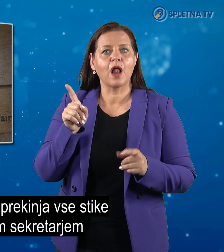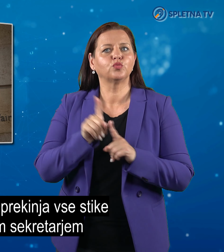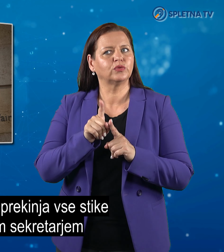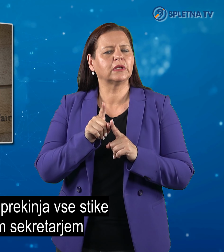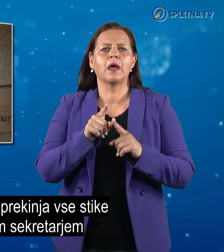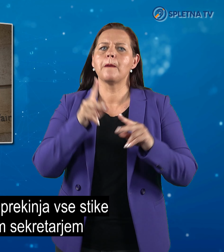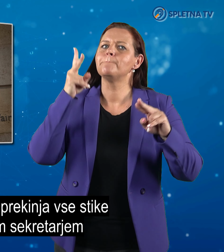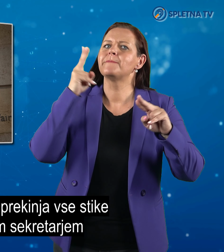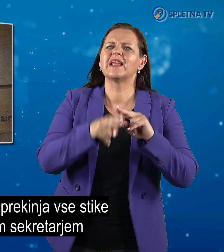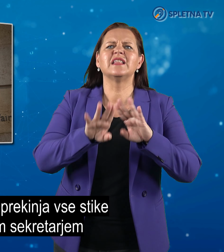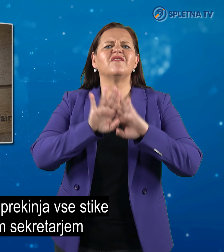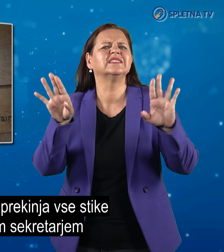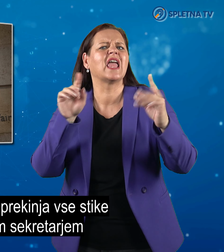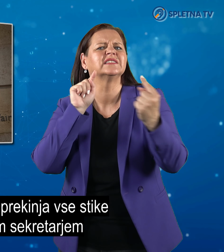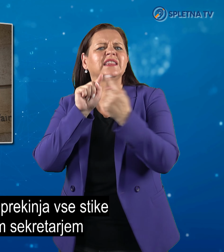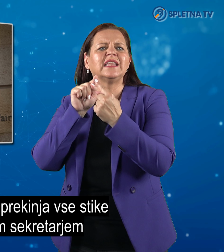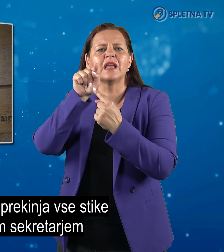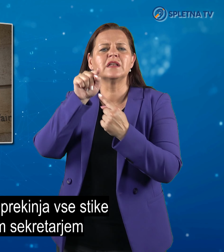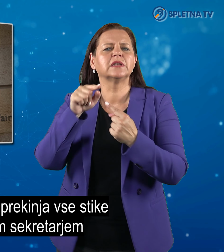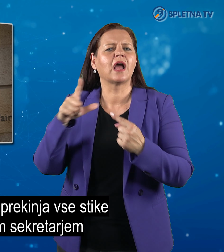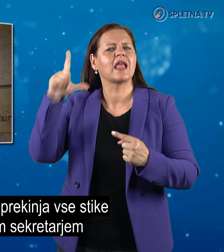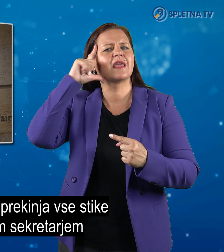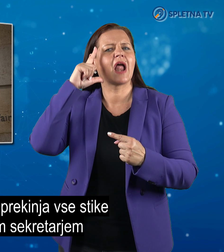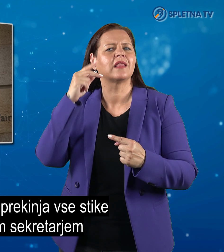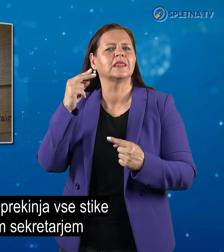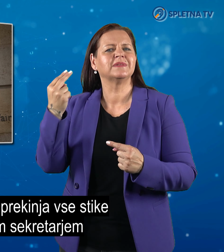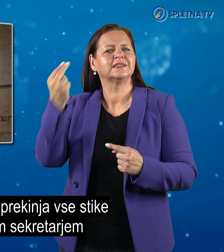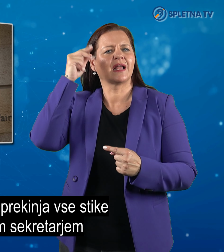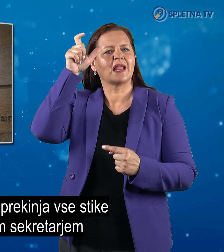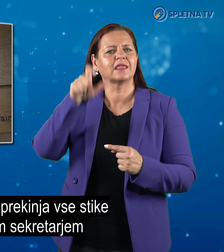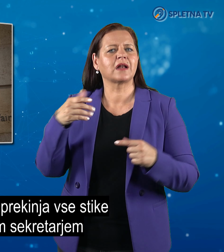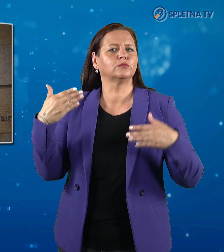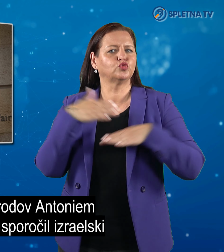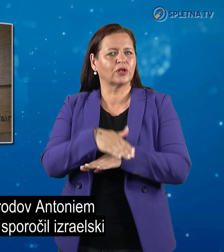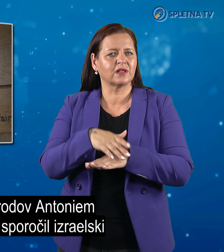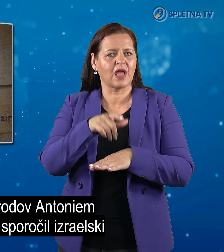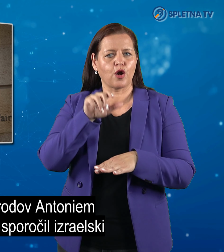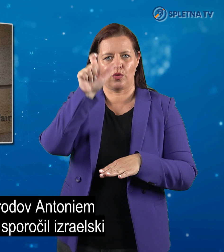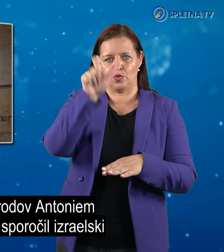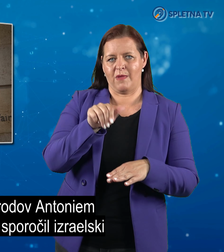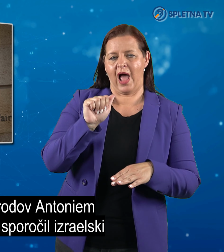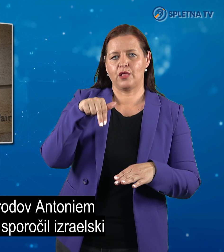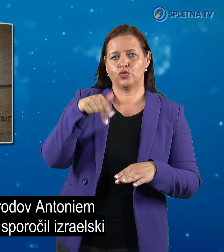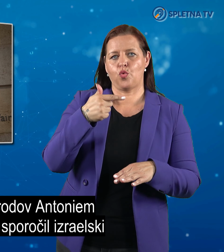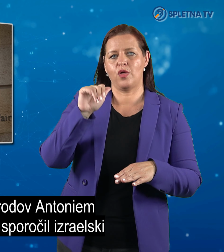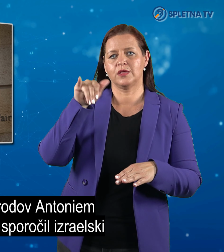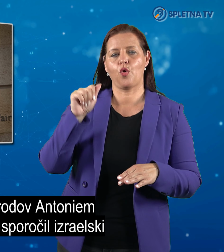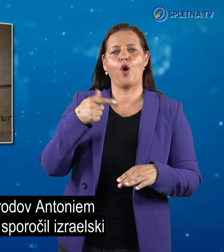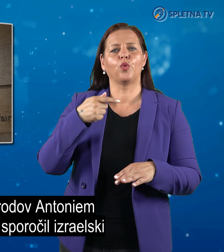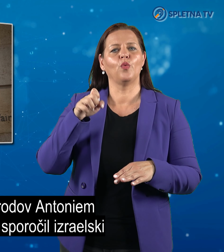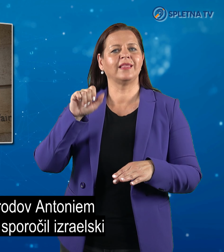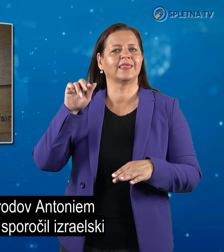Izrael prav tako prekinja vse stike z generalnim sekretarjem Združenih narodov Antonijem Guterrešem, je sporočil